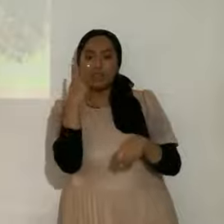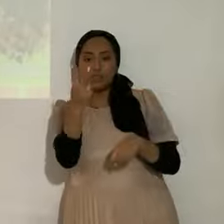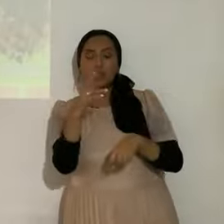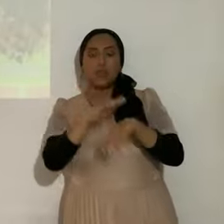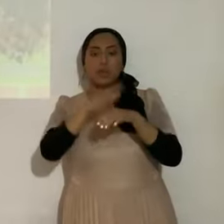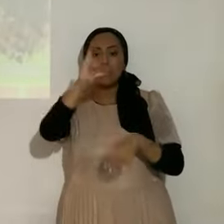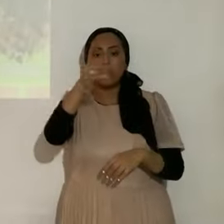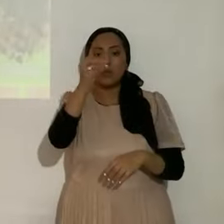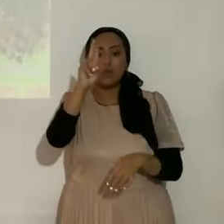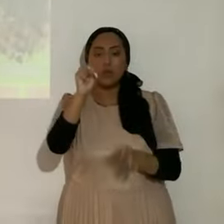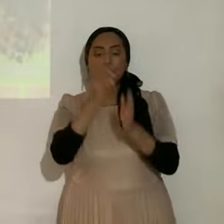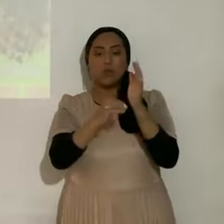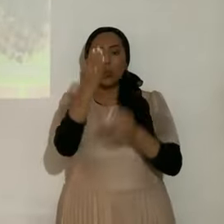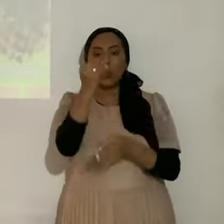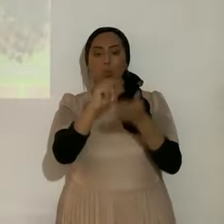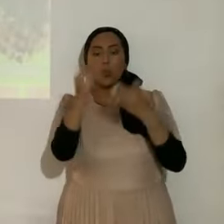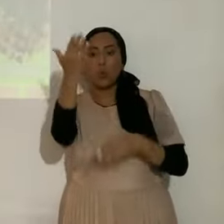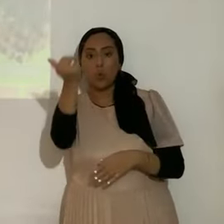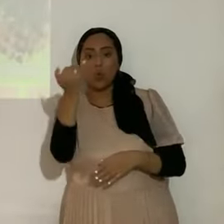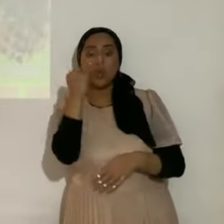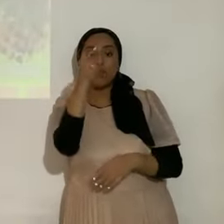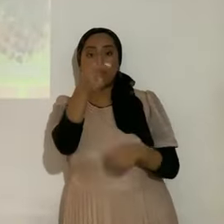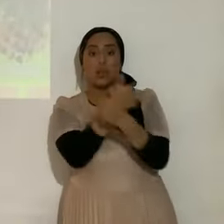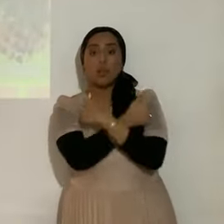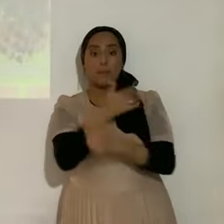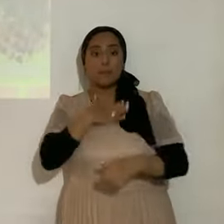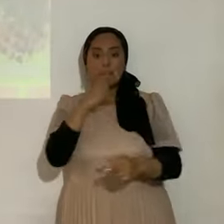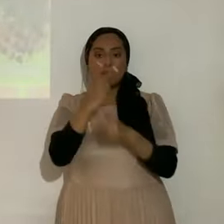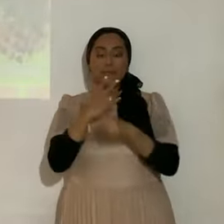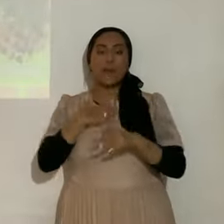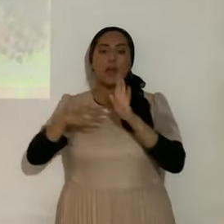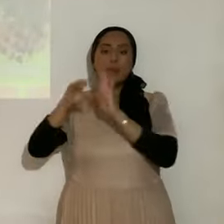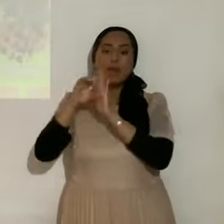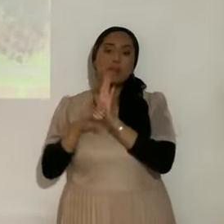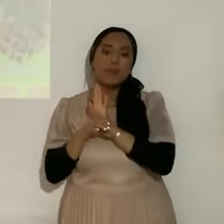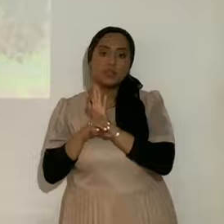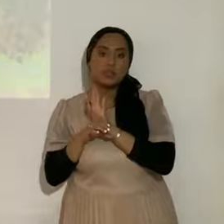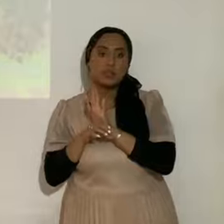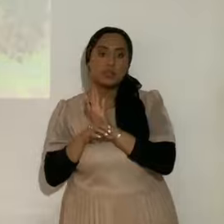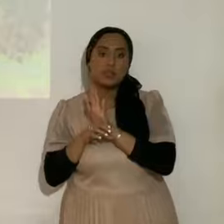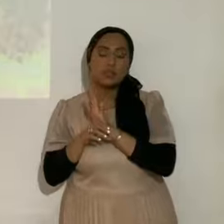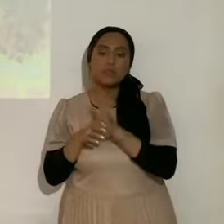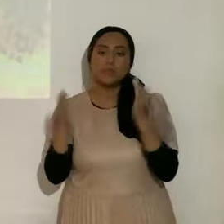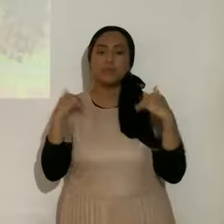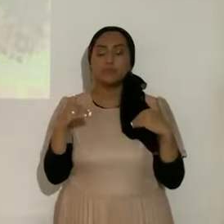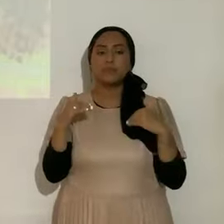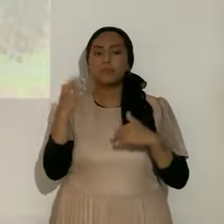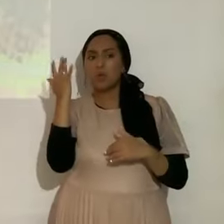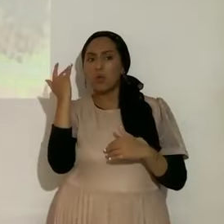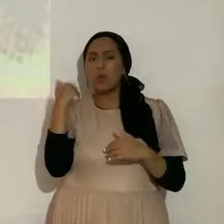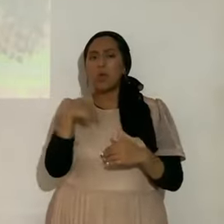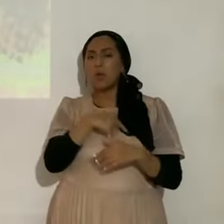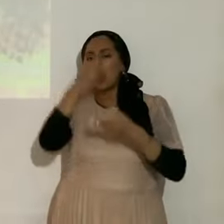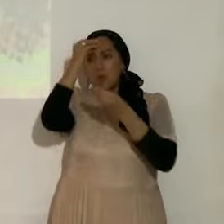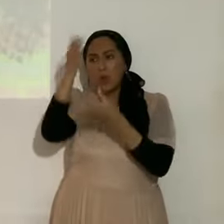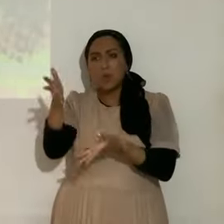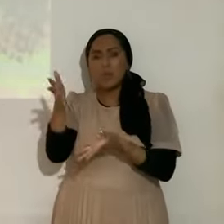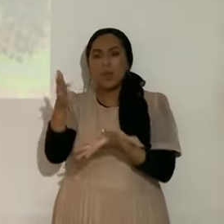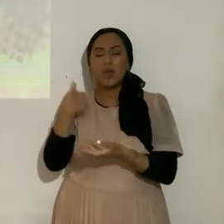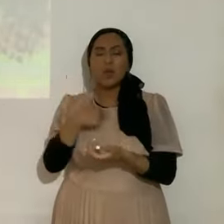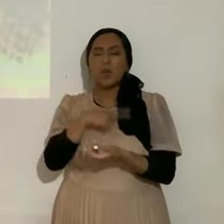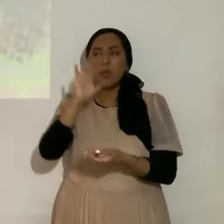en Juan 14, 15. El que ama, el que me ama, guarda mis mandamientos. ¿Por qué obedecemos nosotros que